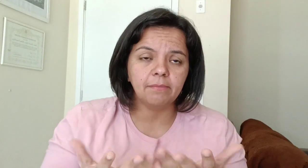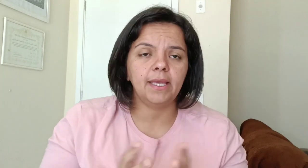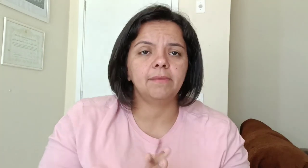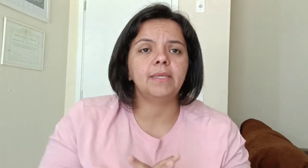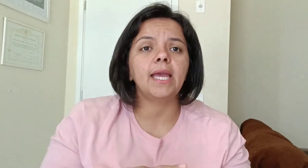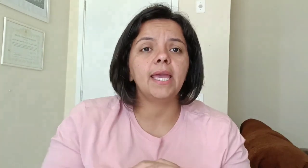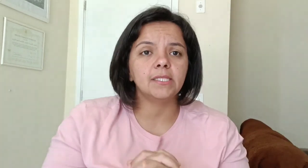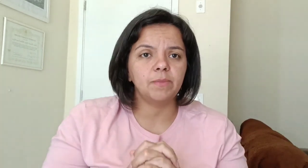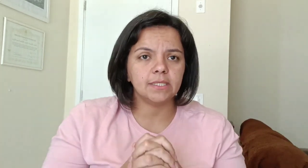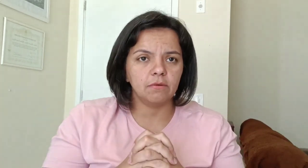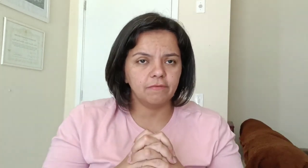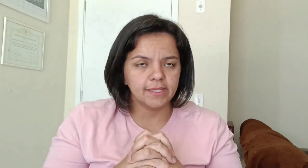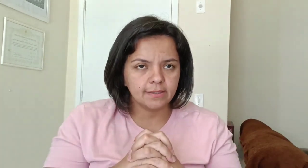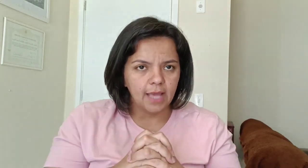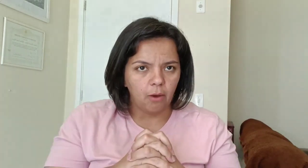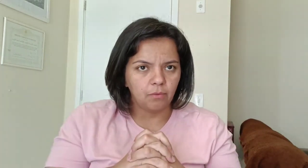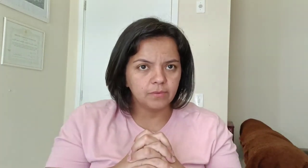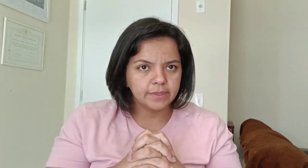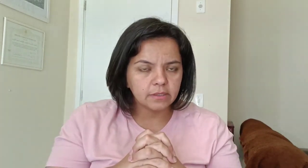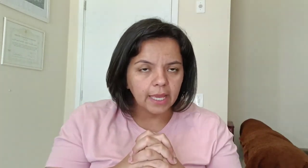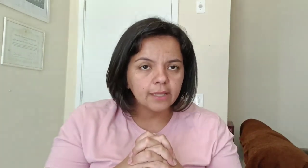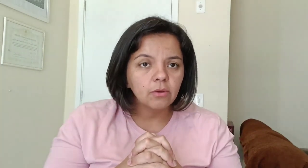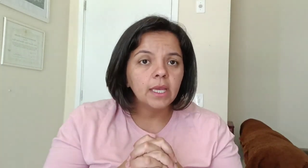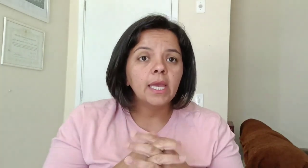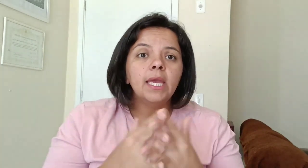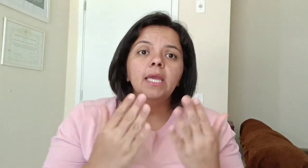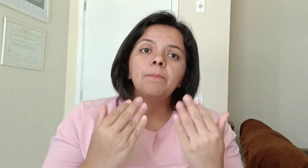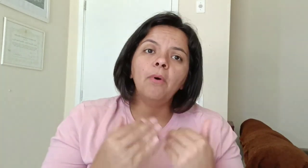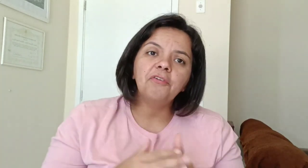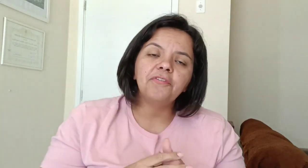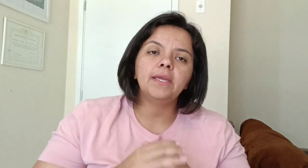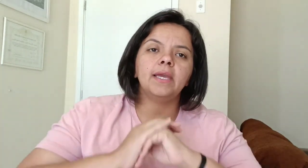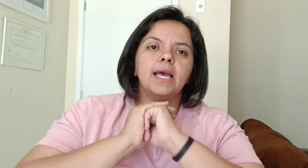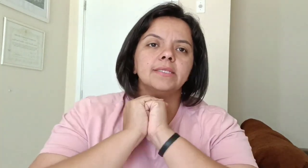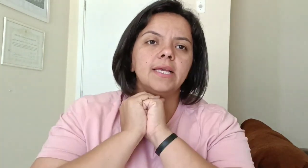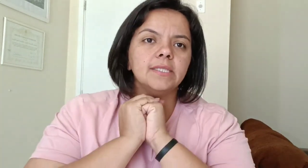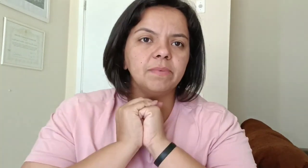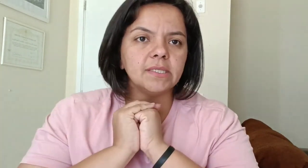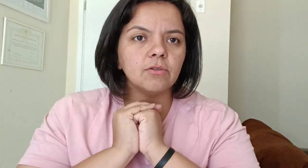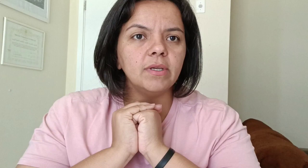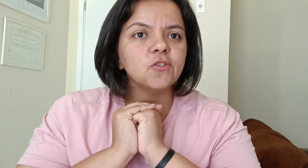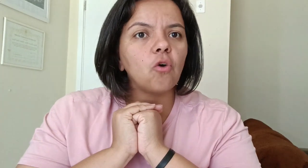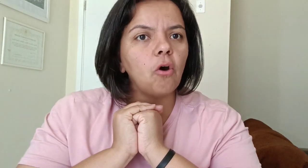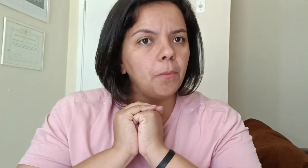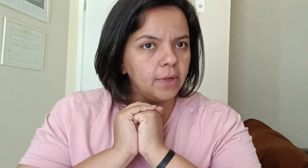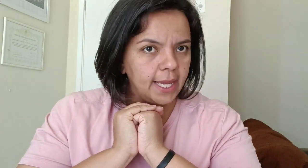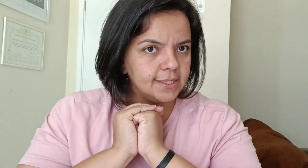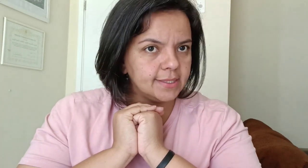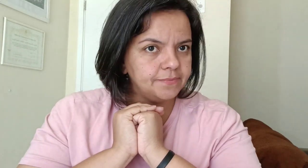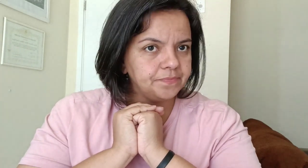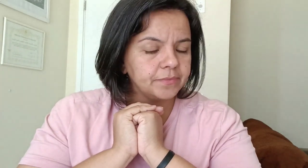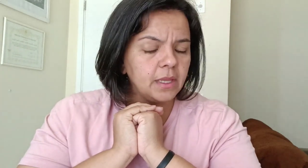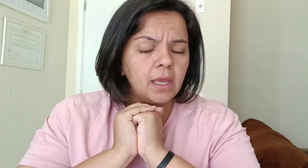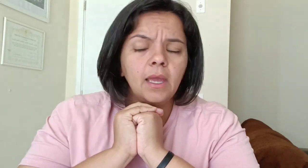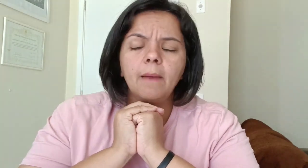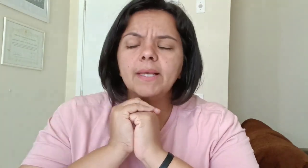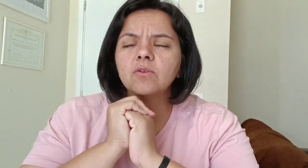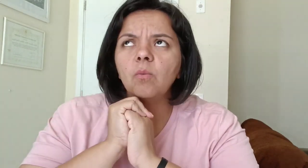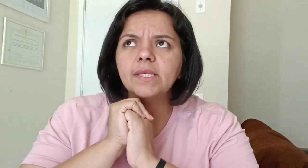também a minha expressão facial, certo? E por fim, as expressões corporais. Mas como